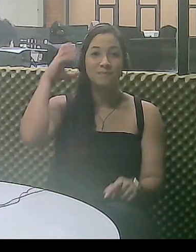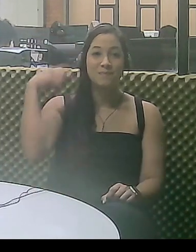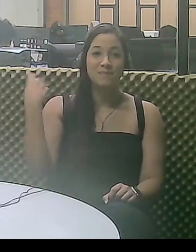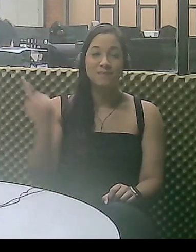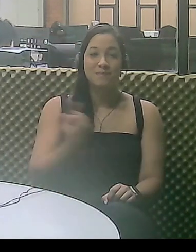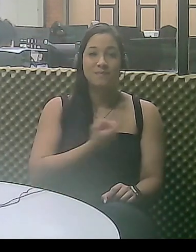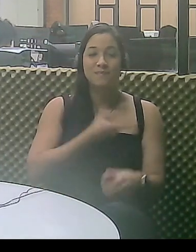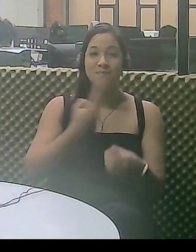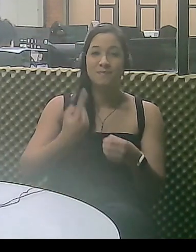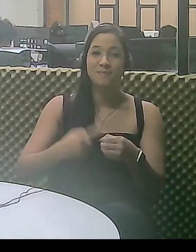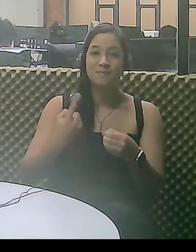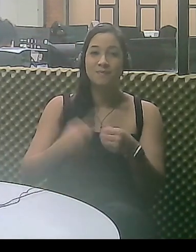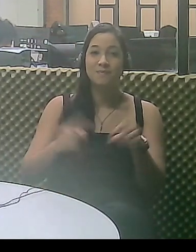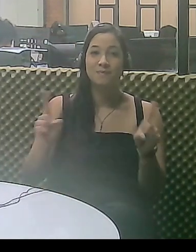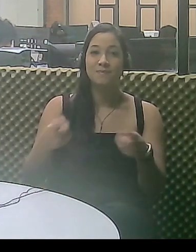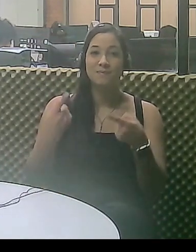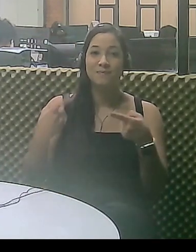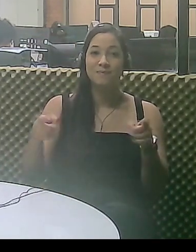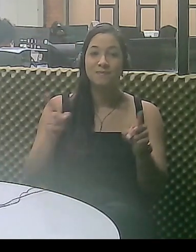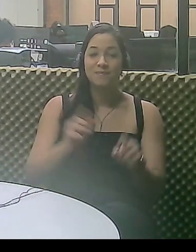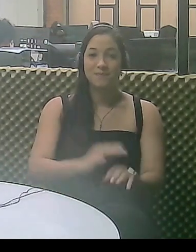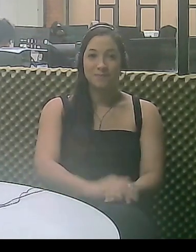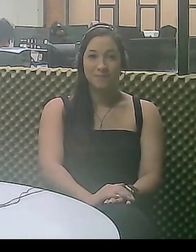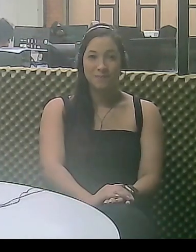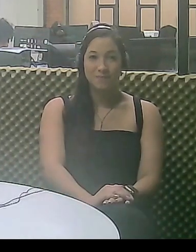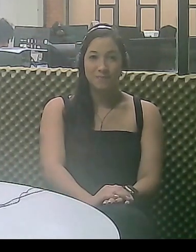Rádio Nossa Cidade.